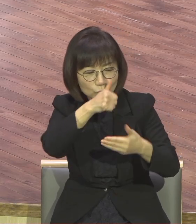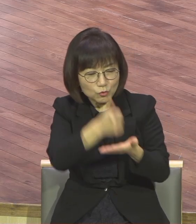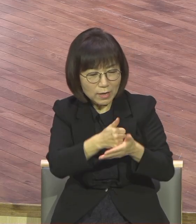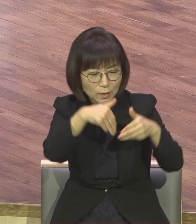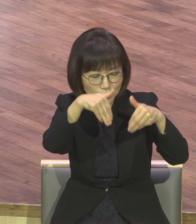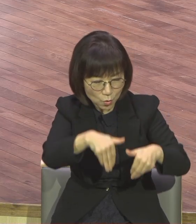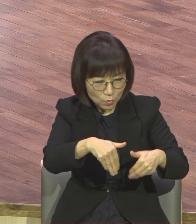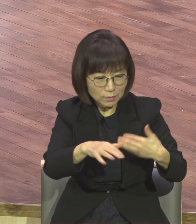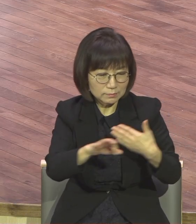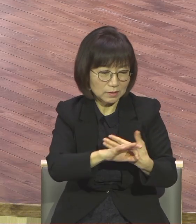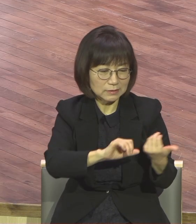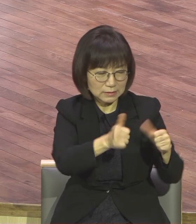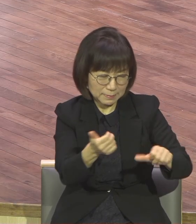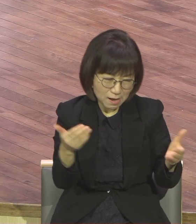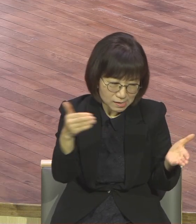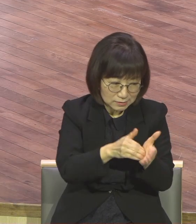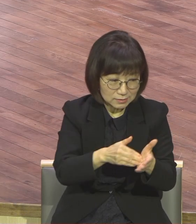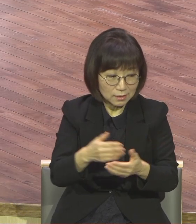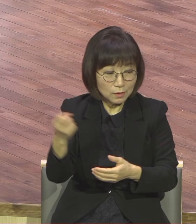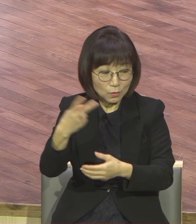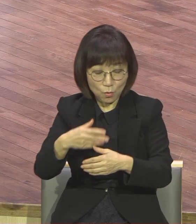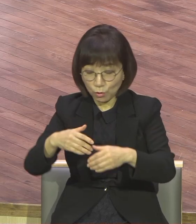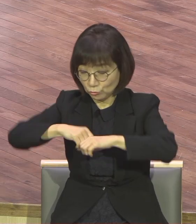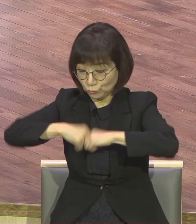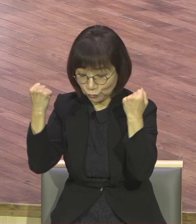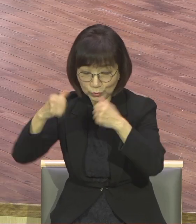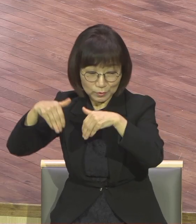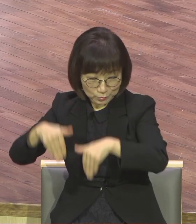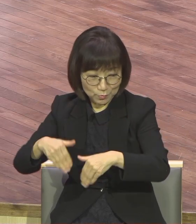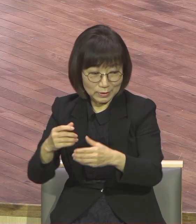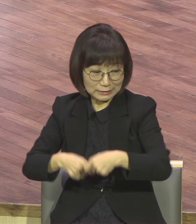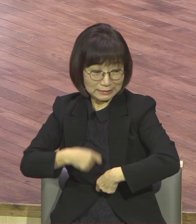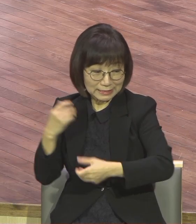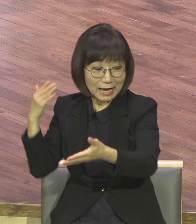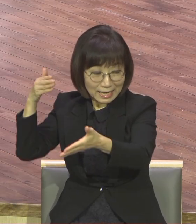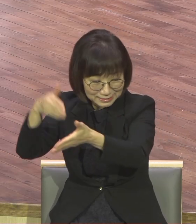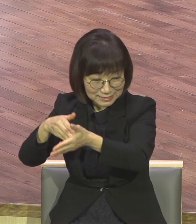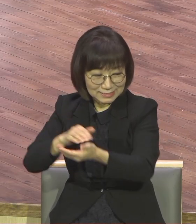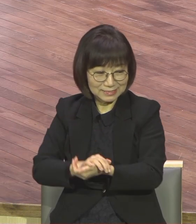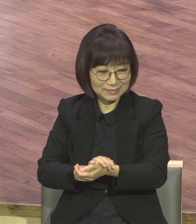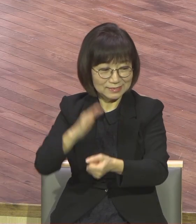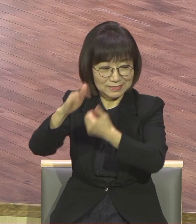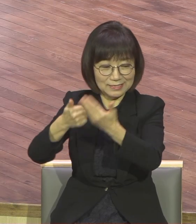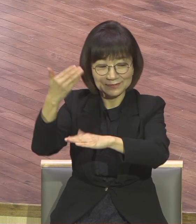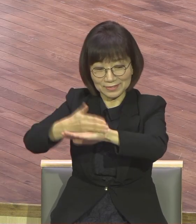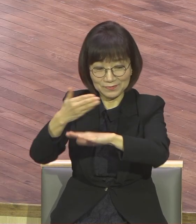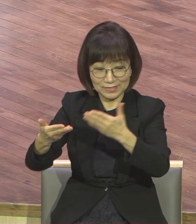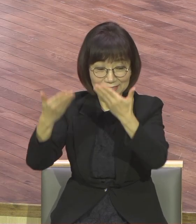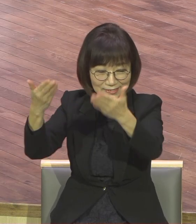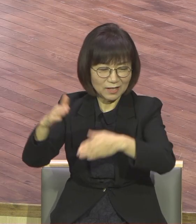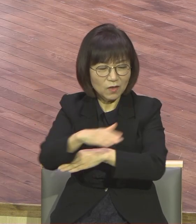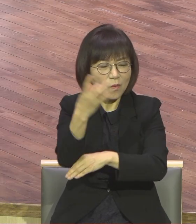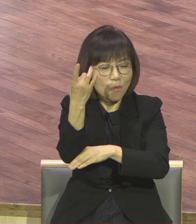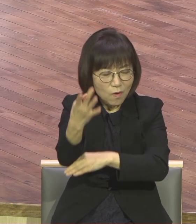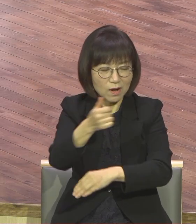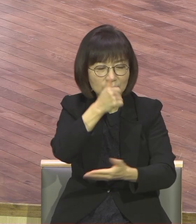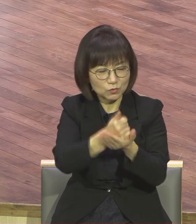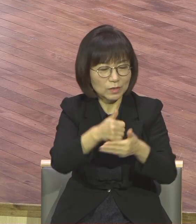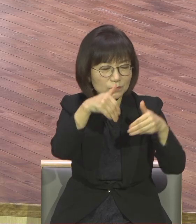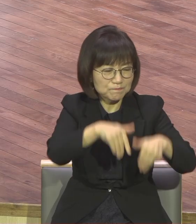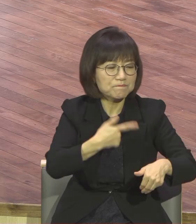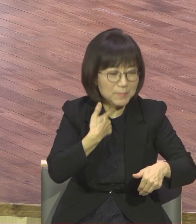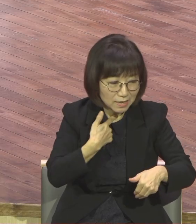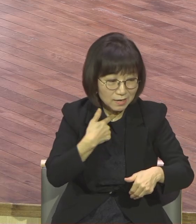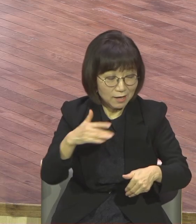이르고 혹은 순종의 종으로 의에 이르느니라. 하나님께 감사하리로다. 너희가 본래 죄의 종이더니